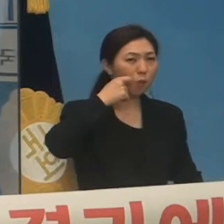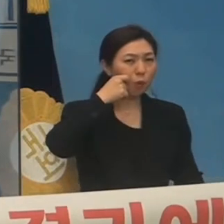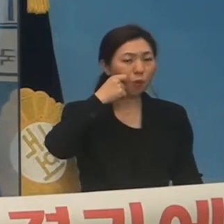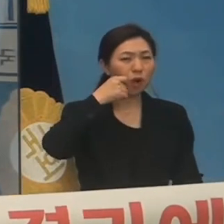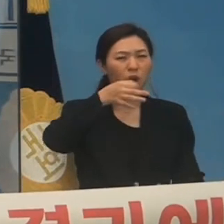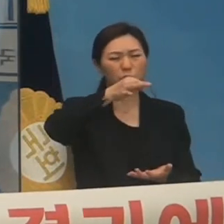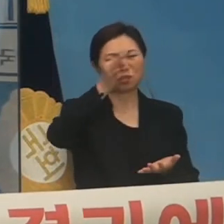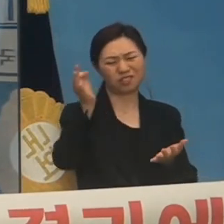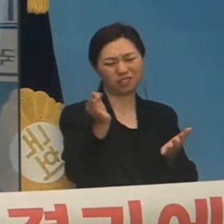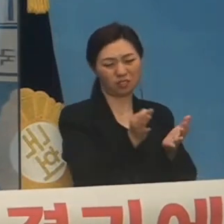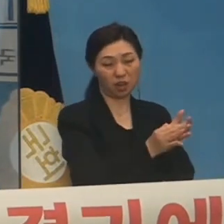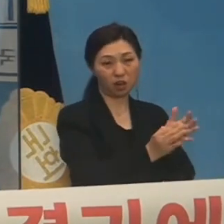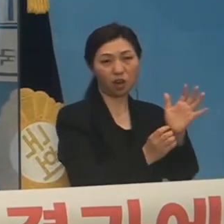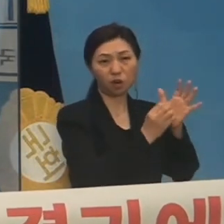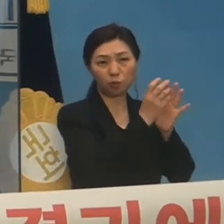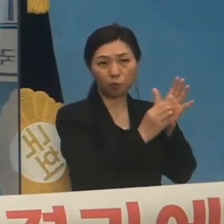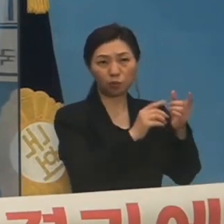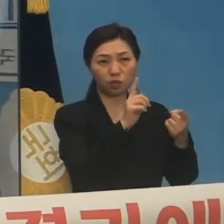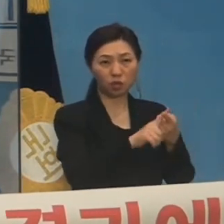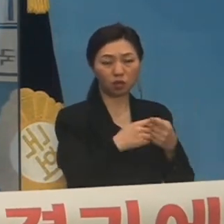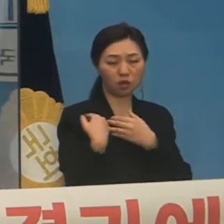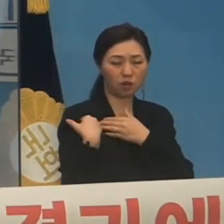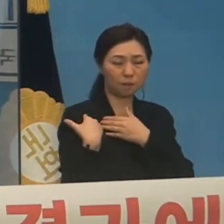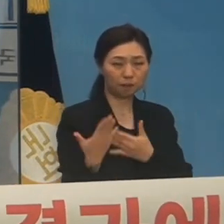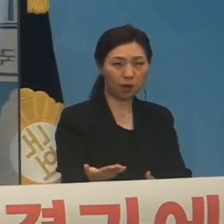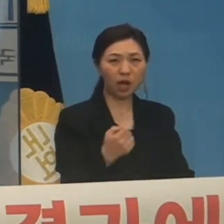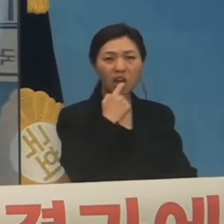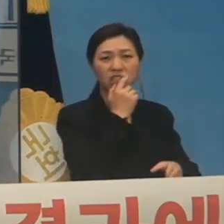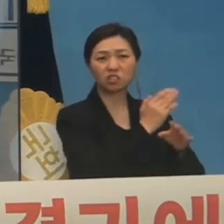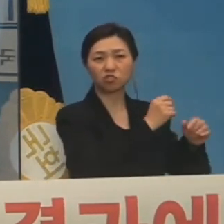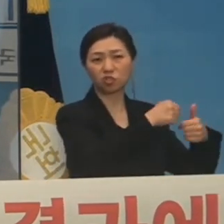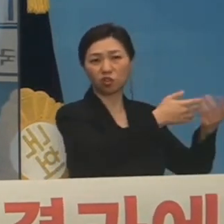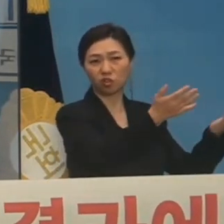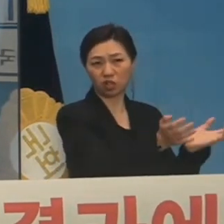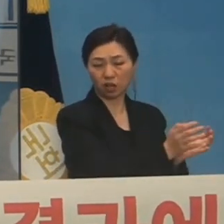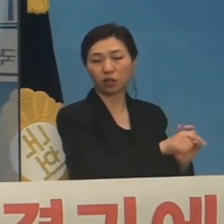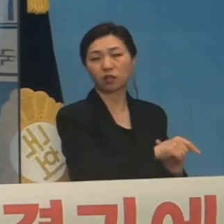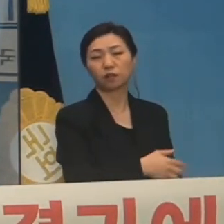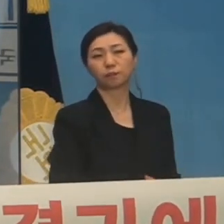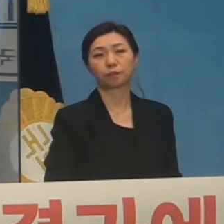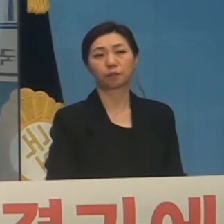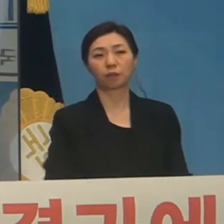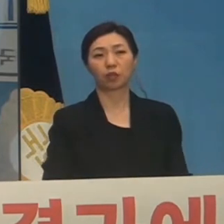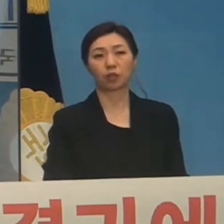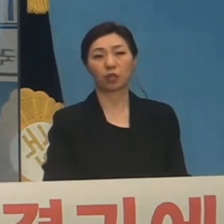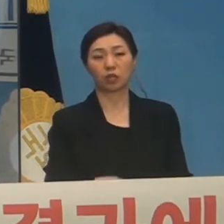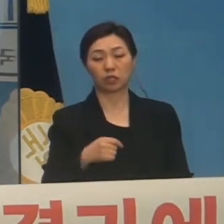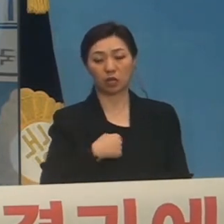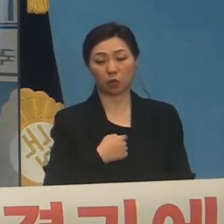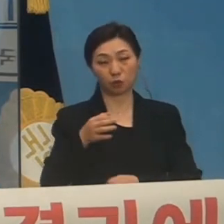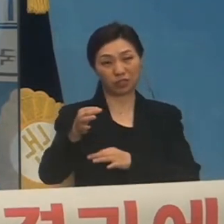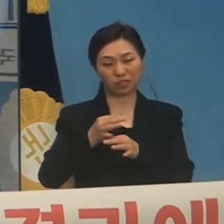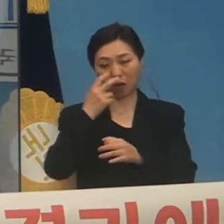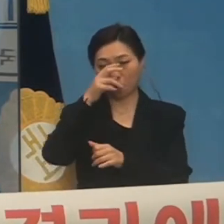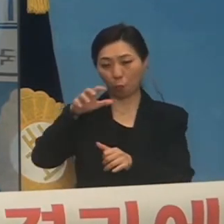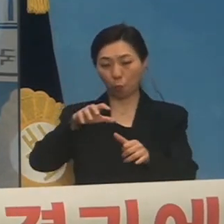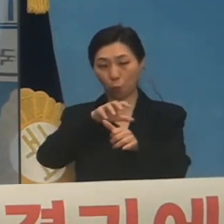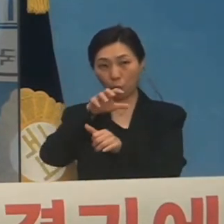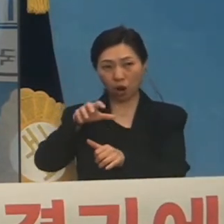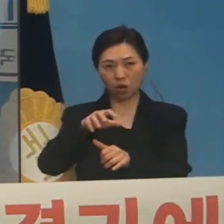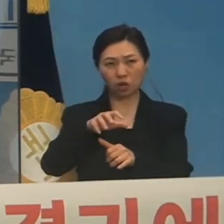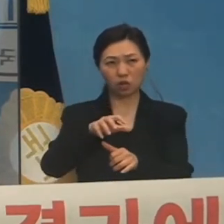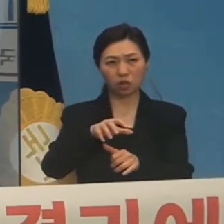것을 방관했다. 결국 쌀 생산 농민농업인은 자동시장정리라는 말과 농가